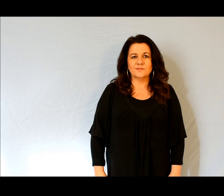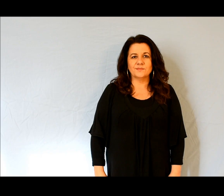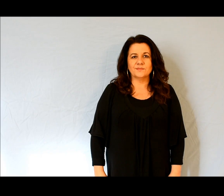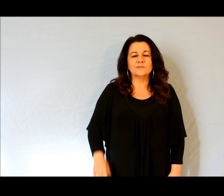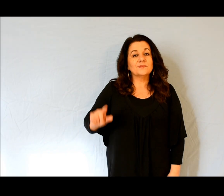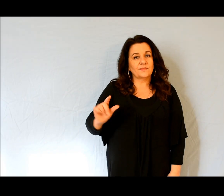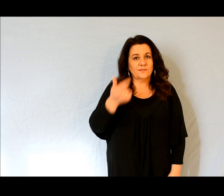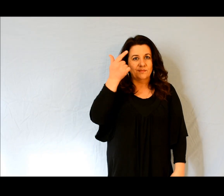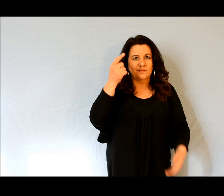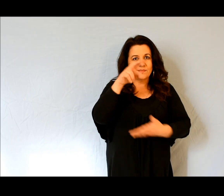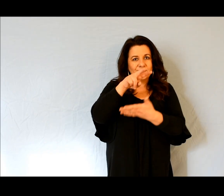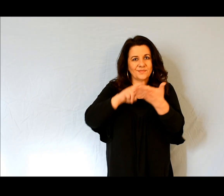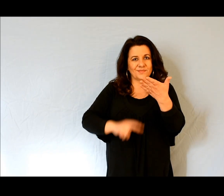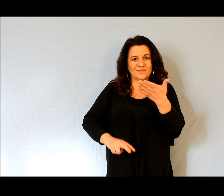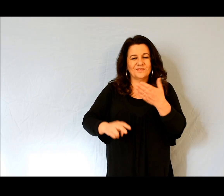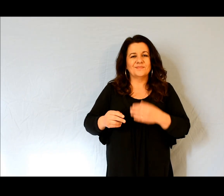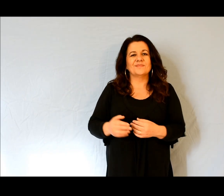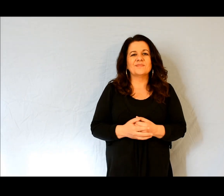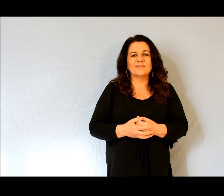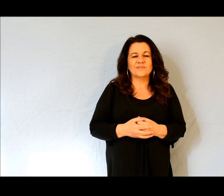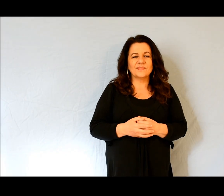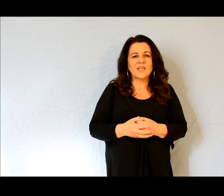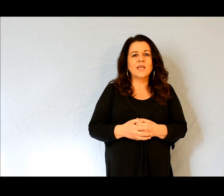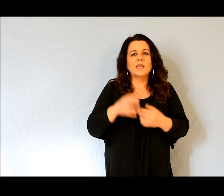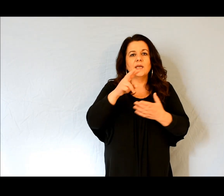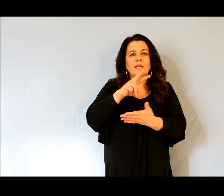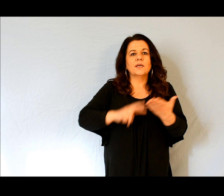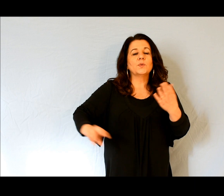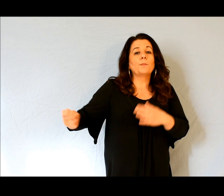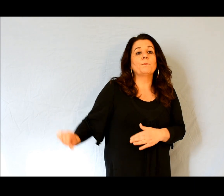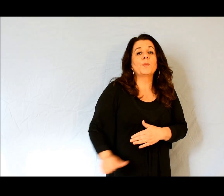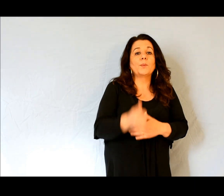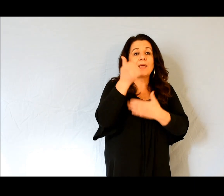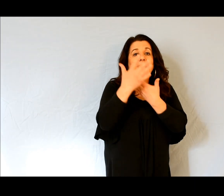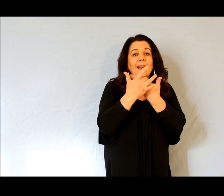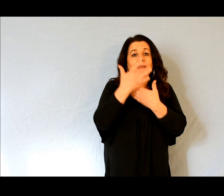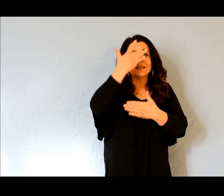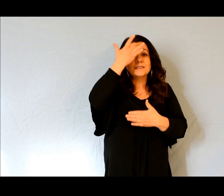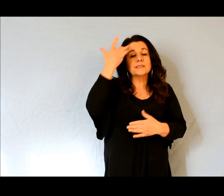2e lecture lecture de la première lettre de Saint-Pierre